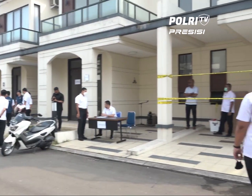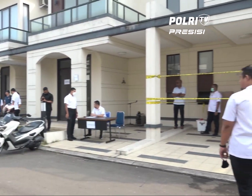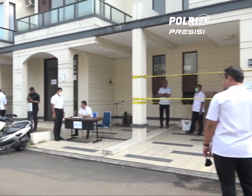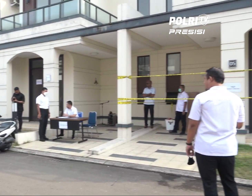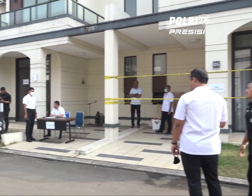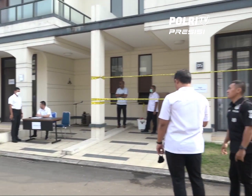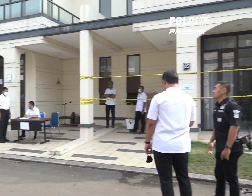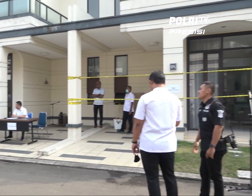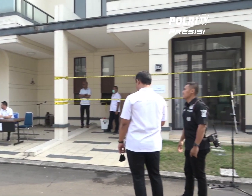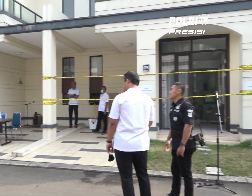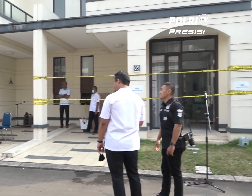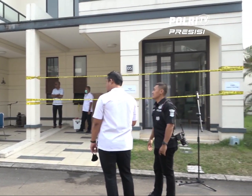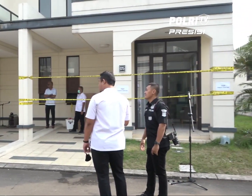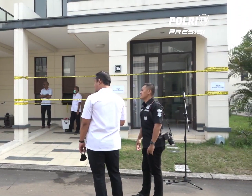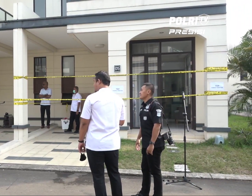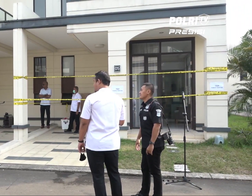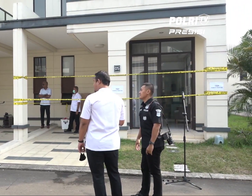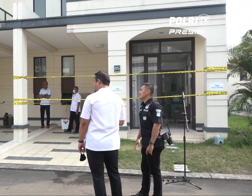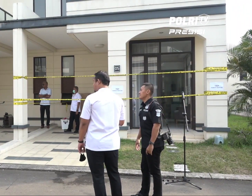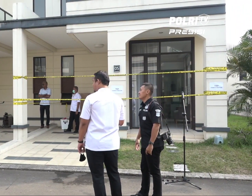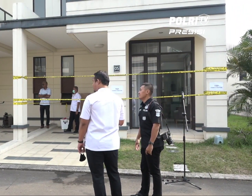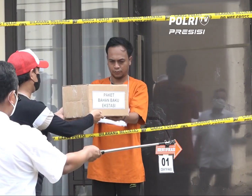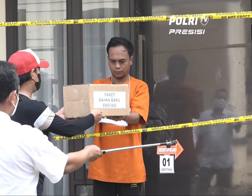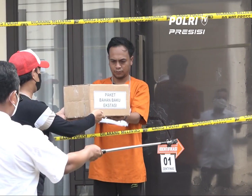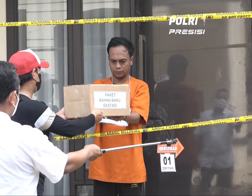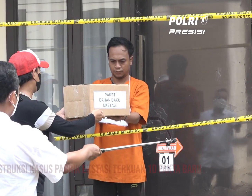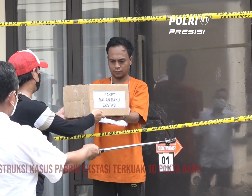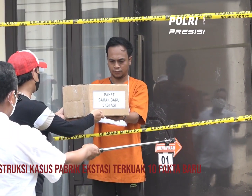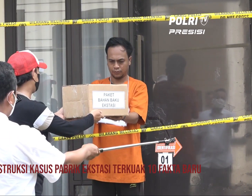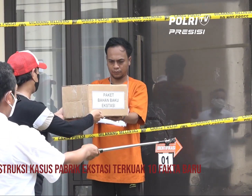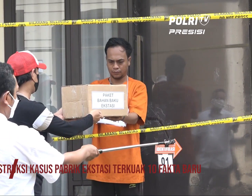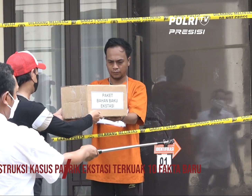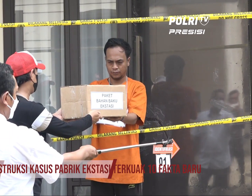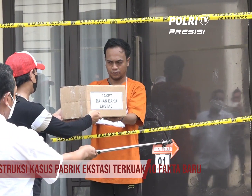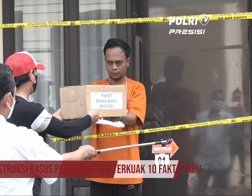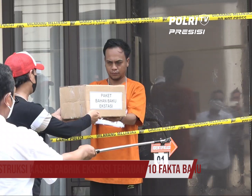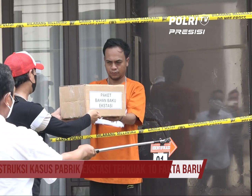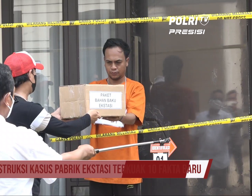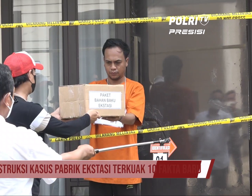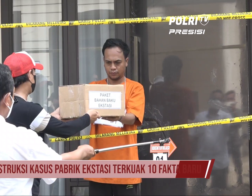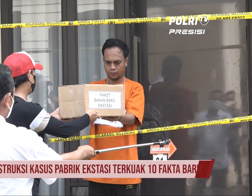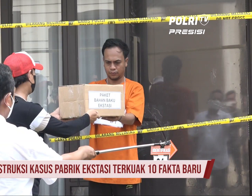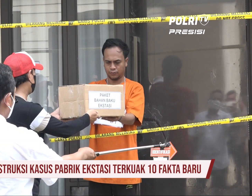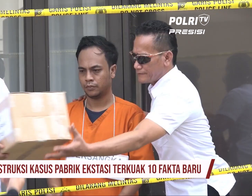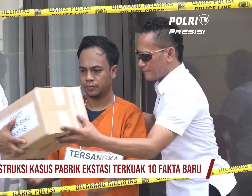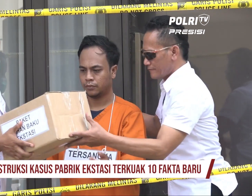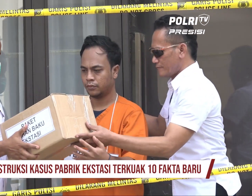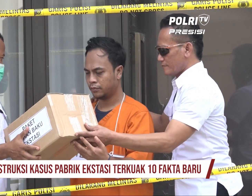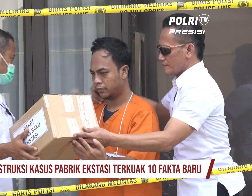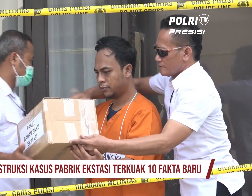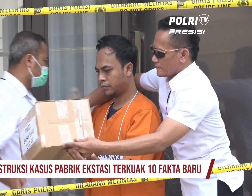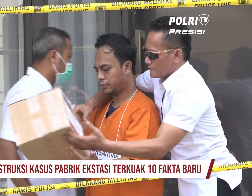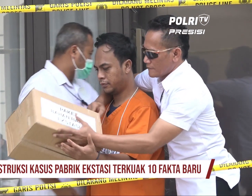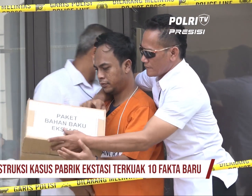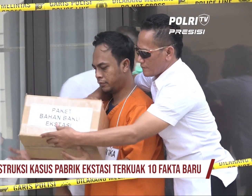selama 11 hari yang ada di Semarang. Yang ada di Tangerang. 11 kali pengiriman paket